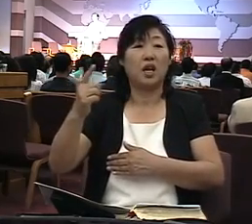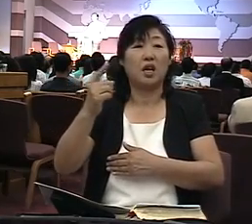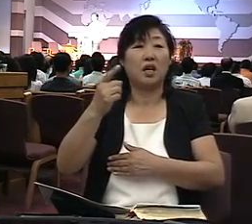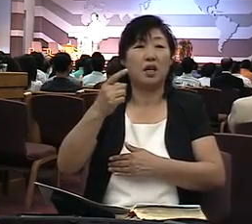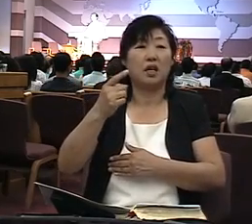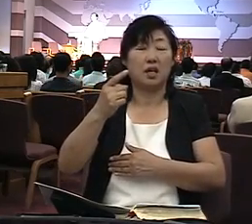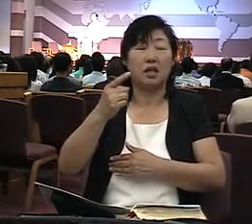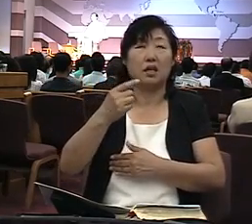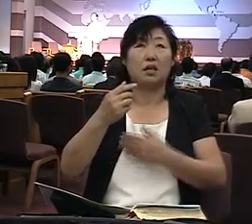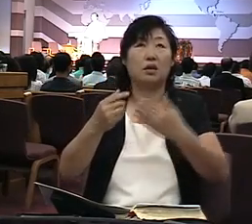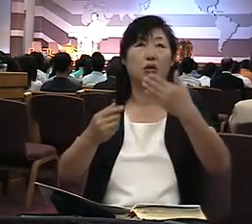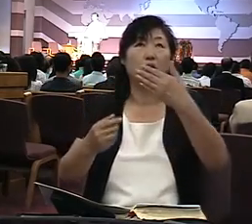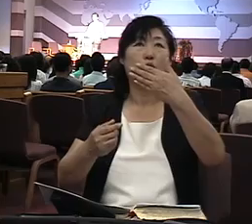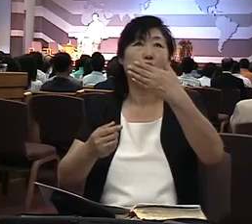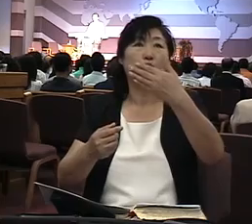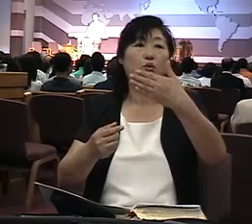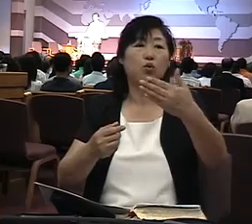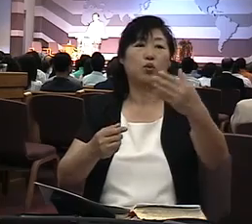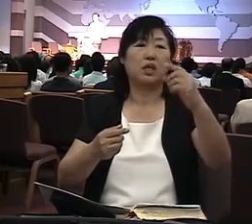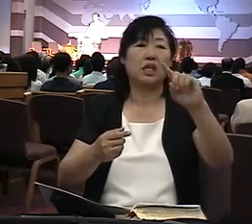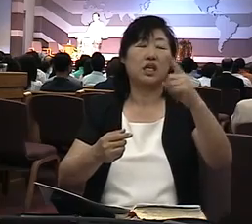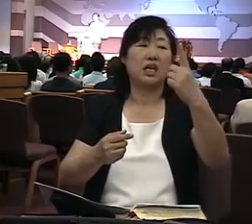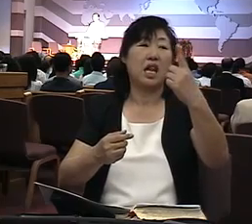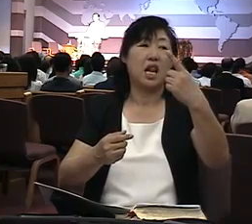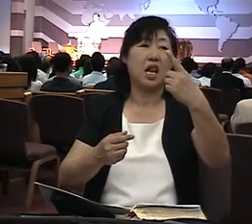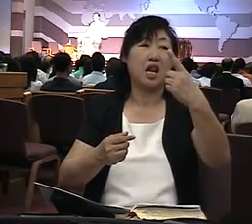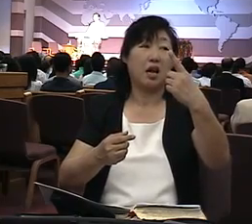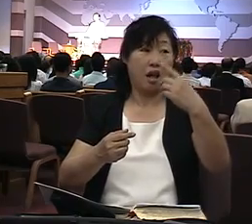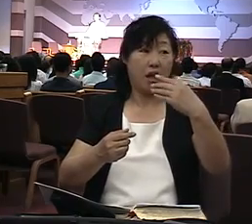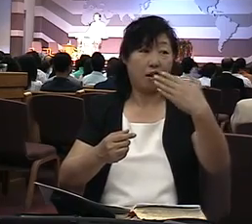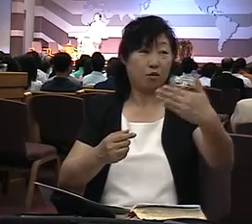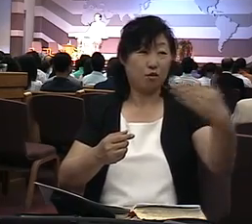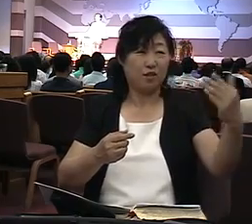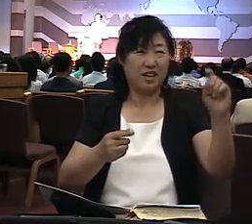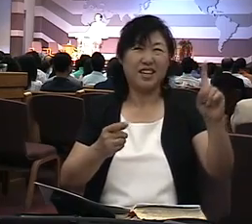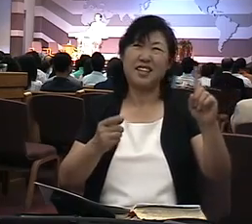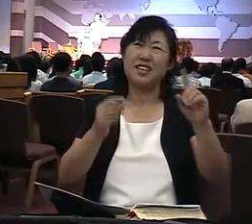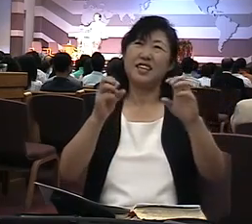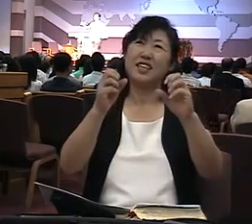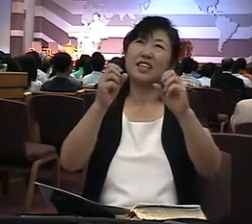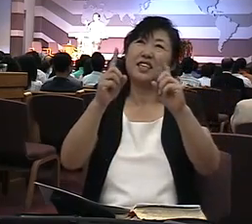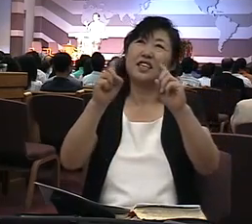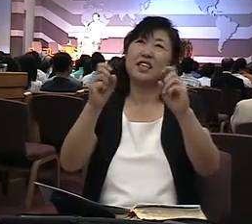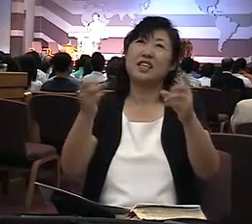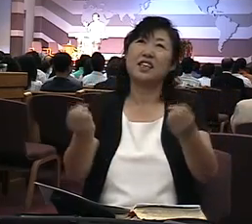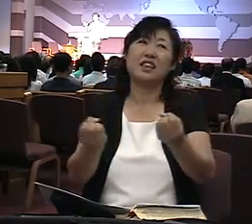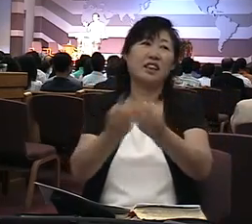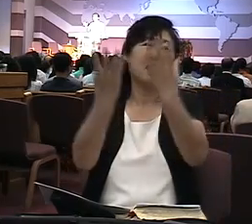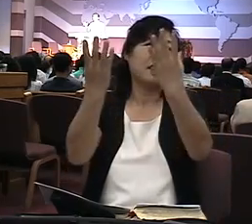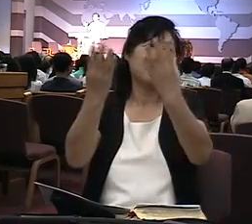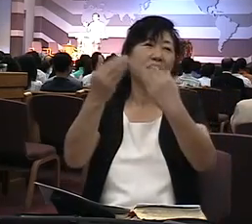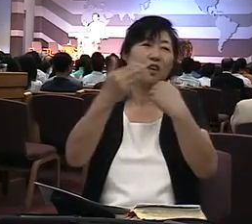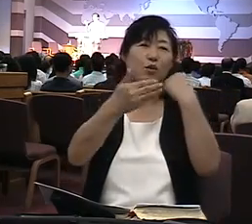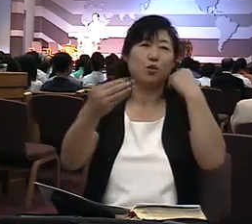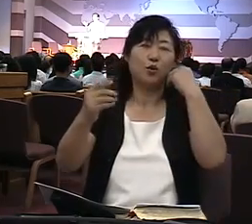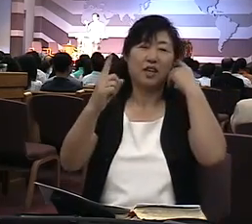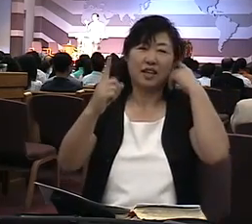나라가 슬픔과 절망과 위기에 빠졌습니다. 빌리 그램 목사님이 모든 교회를 대표하여 온 나라